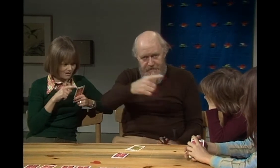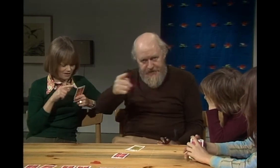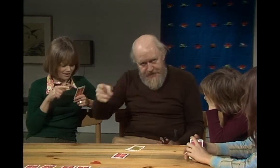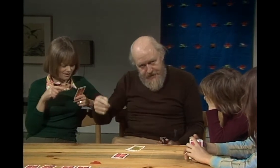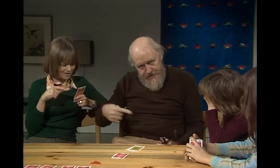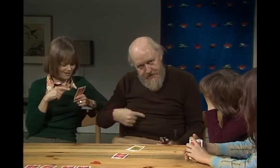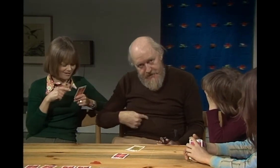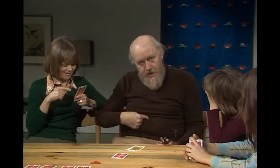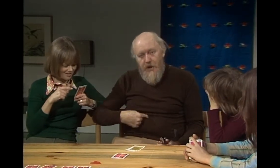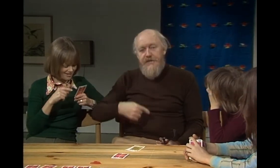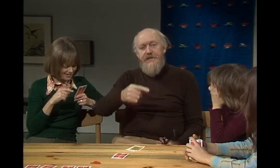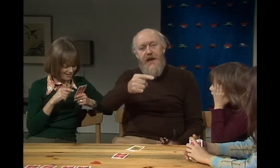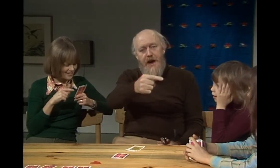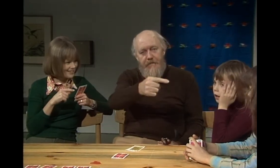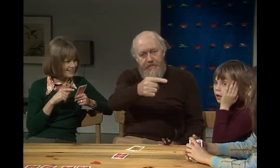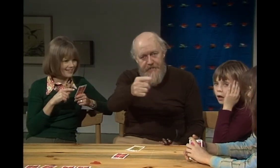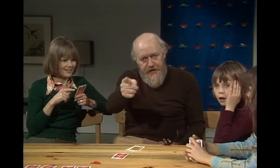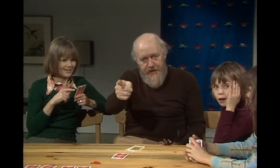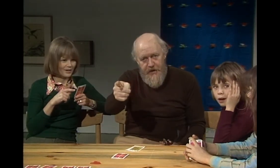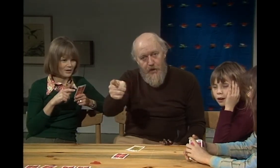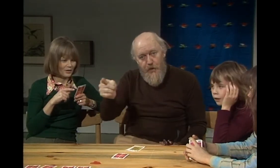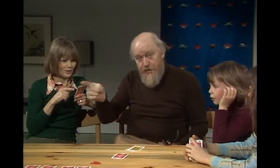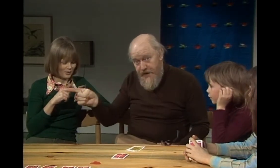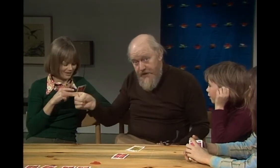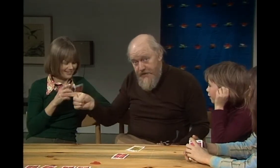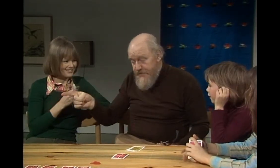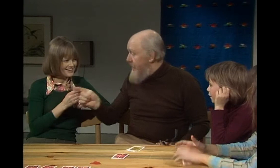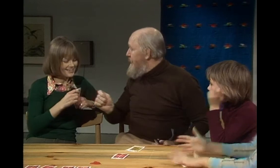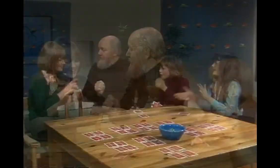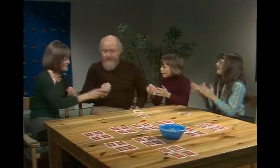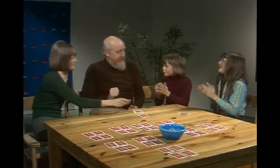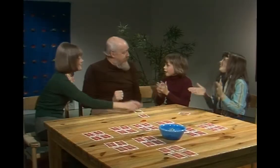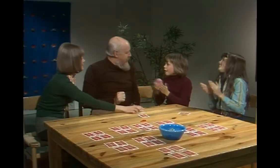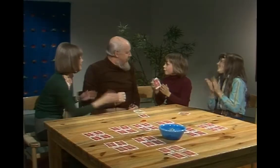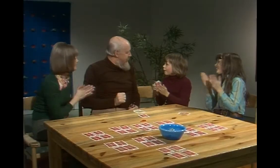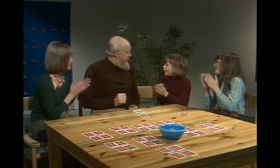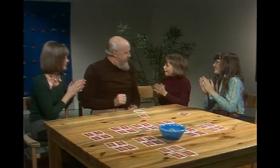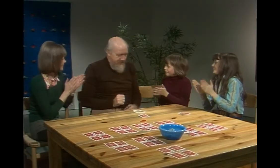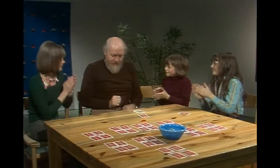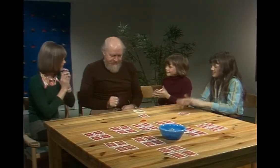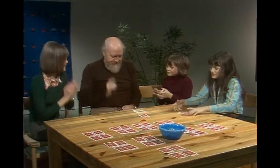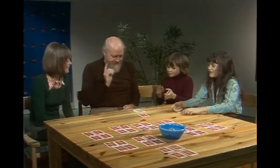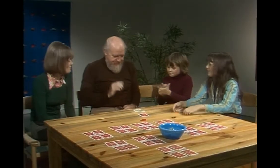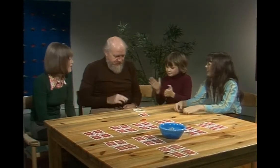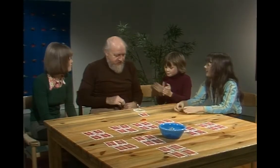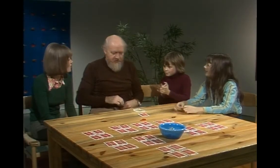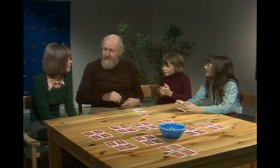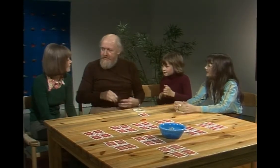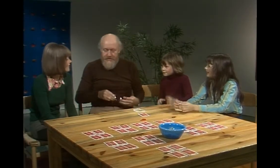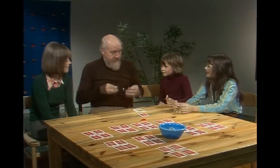Ja. Sen säger jag ni och det. Ja! Vad bra. Vad duktig du var. Det var en annan kort. Ja,